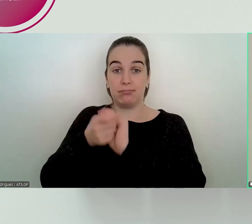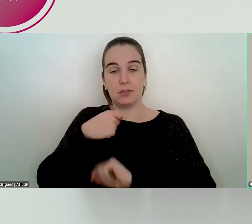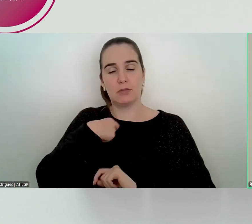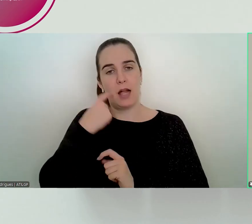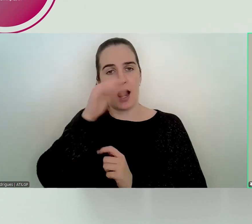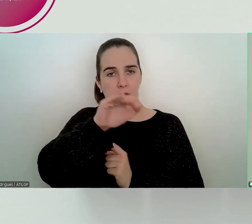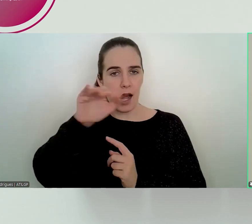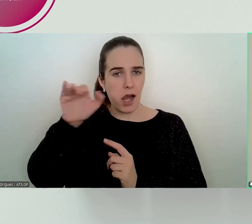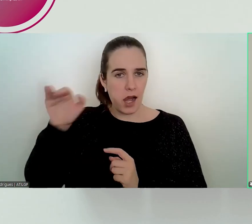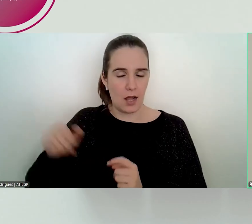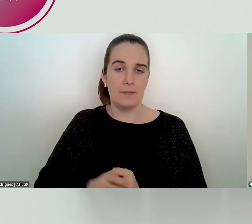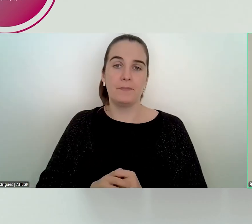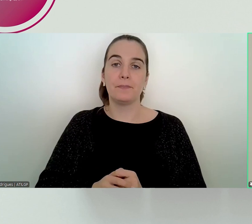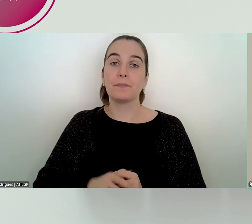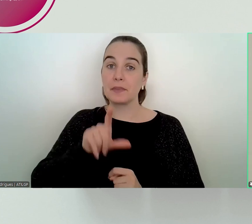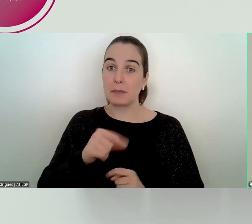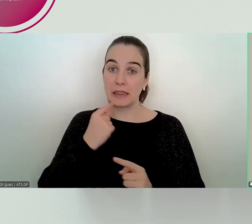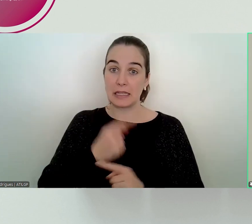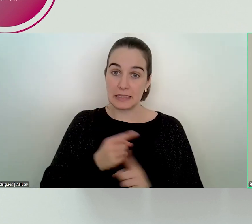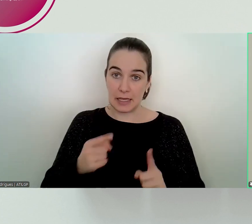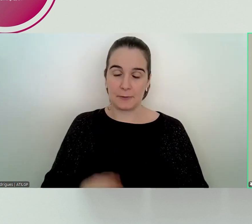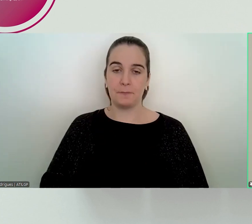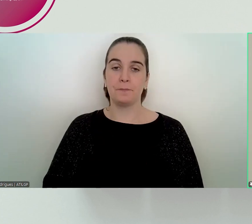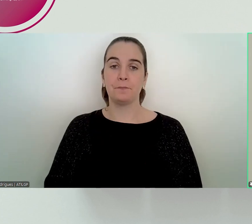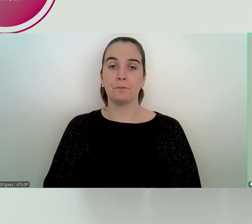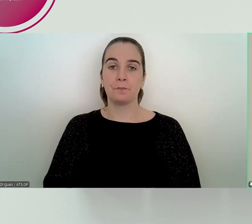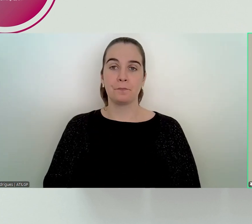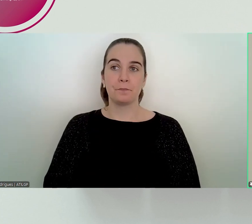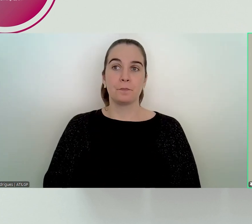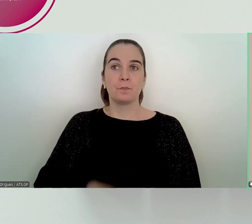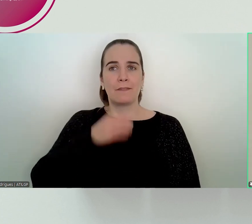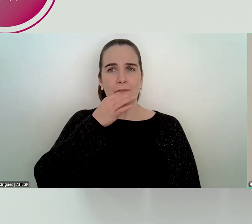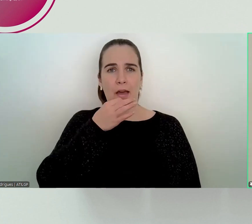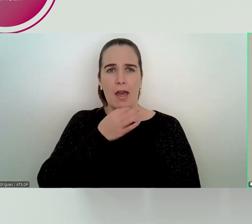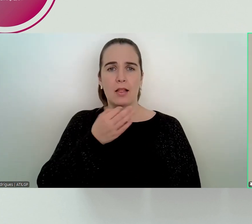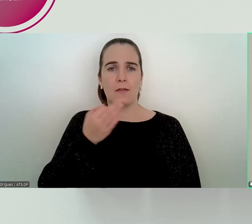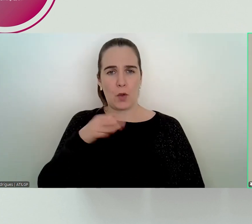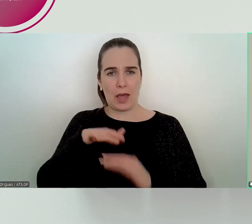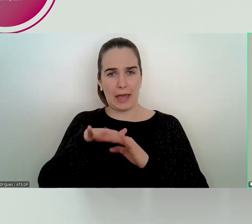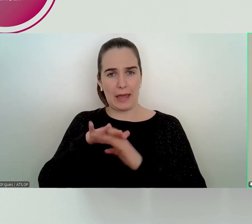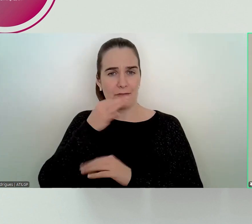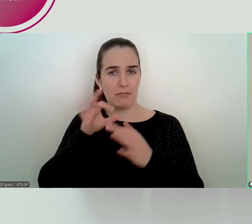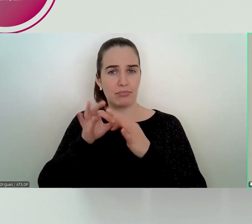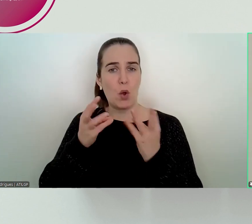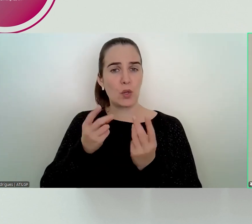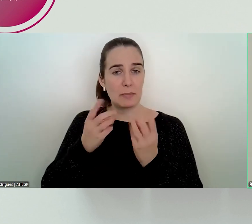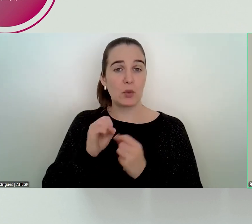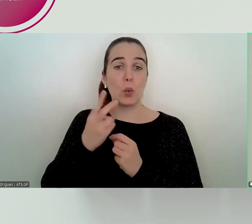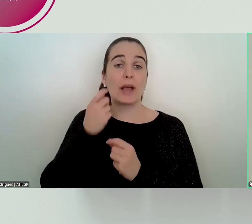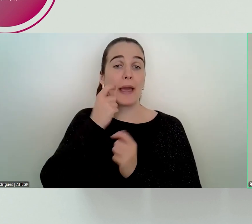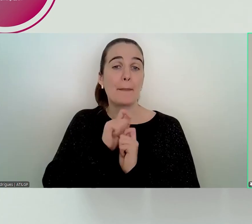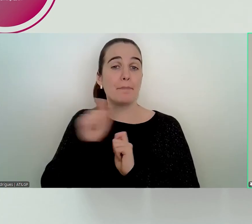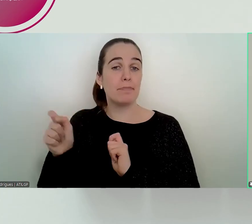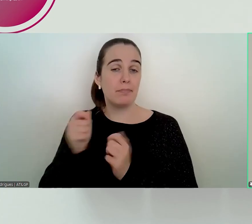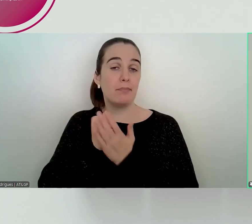também, Senhora Professora, está aqui também a ser discutido e equacionado as questões do orçamento, as questões do financiamento do plano, não